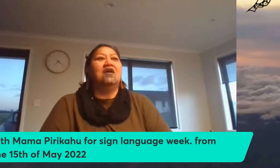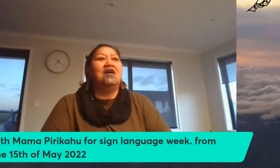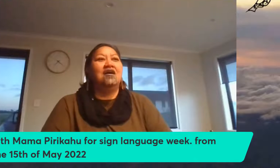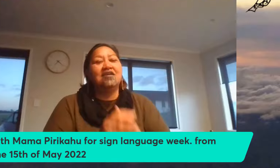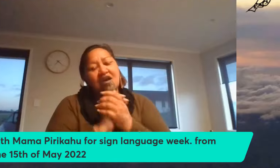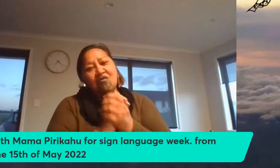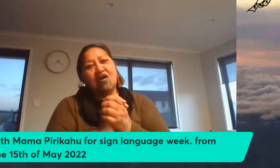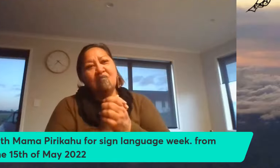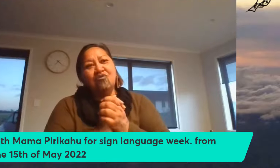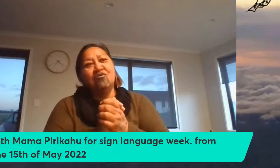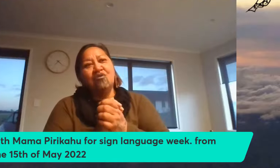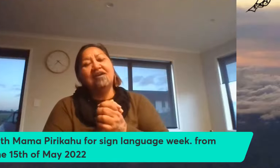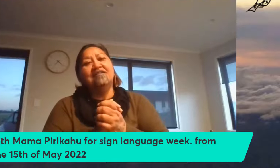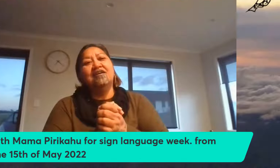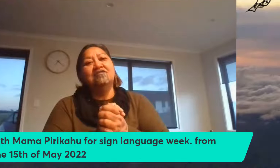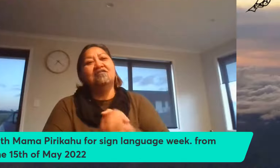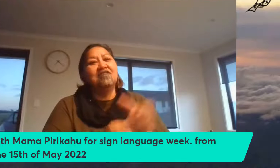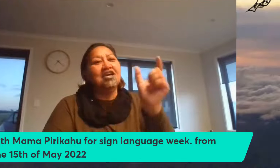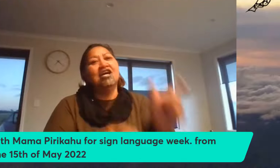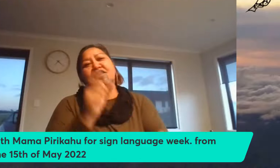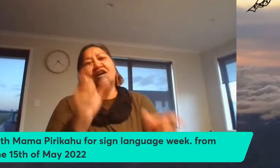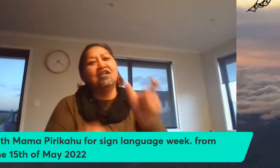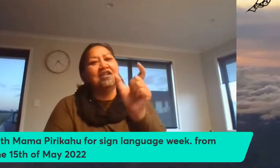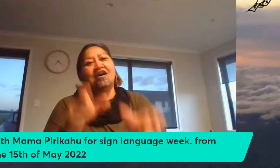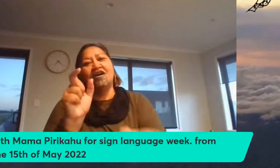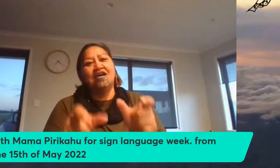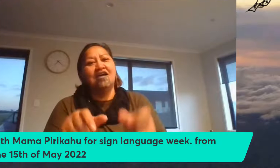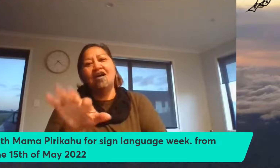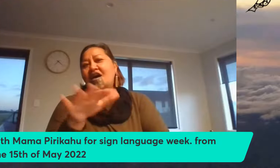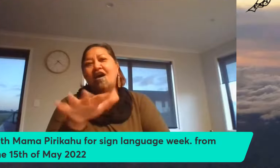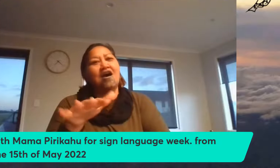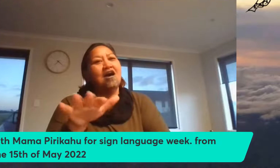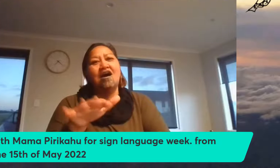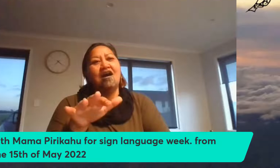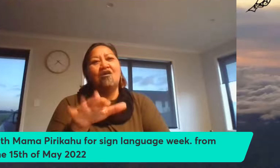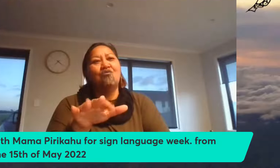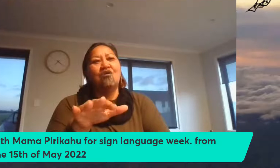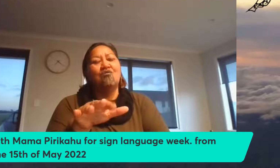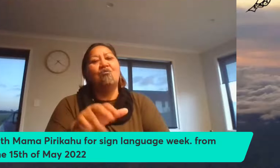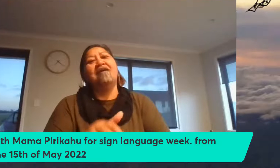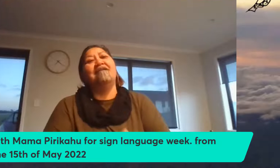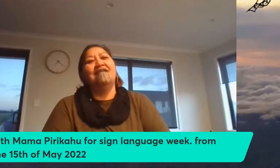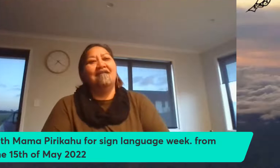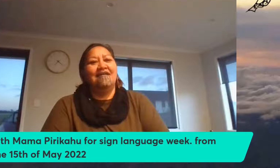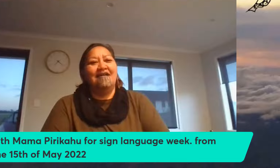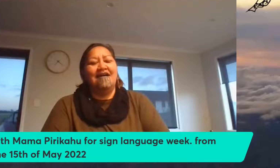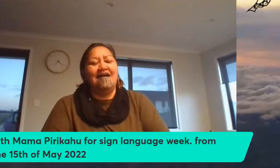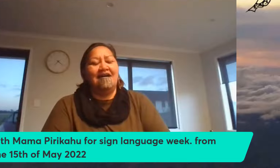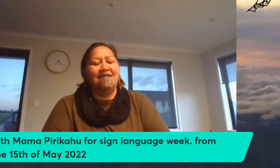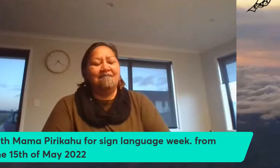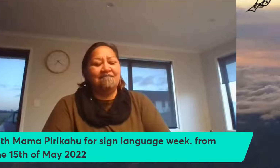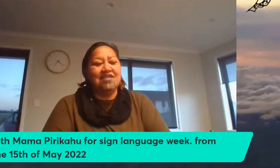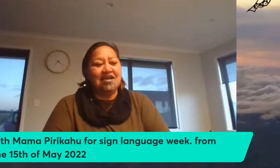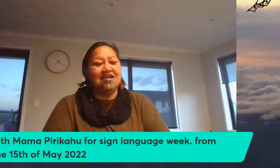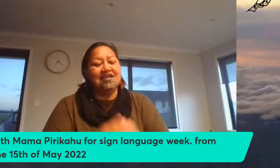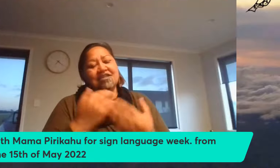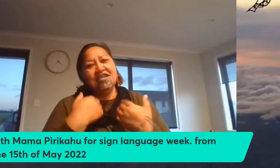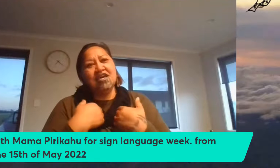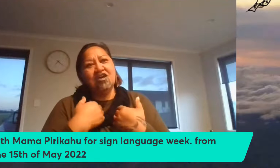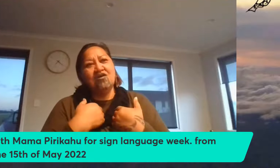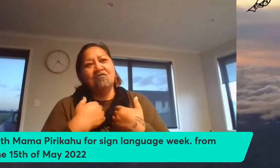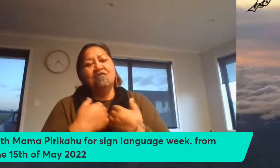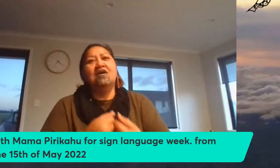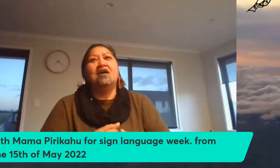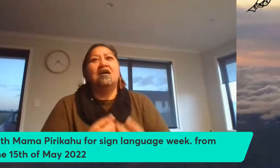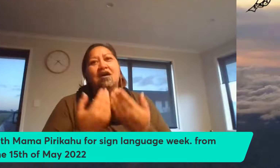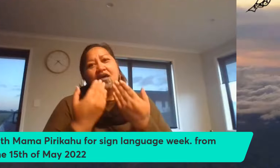u, kia wakaponoa ke tātou ki ngā tangata ahakoa koai. Nā reira,